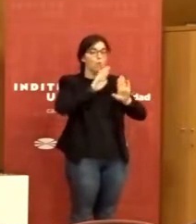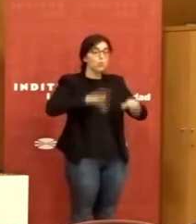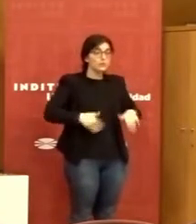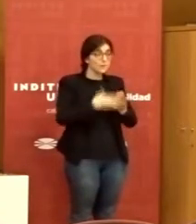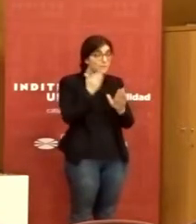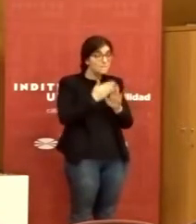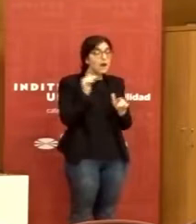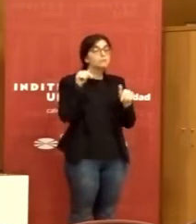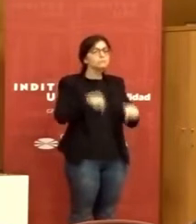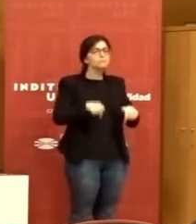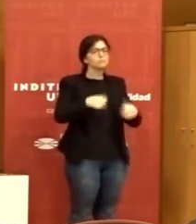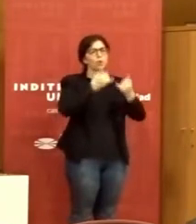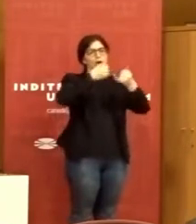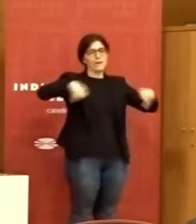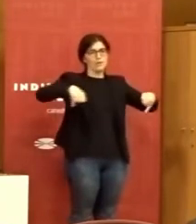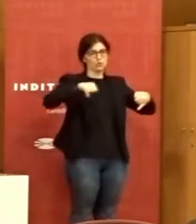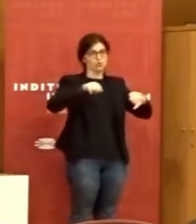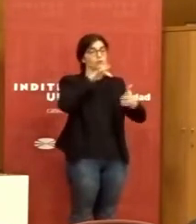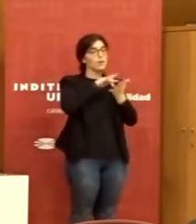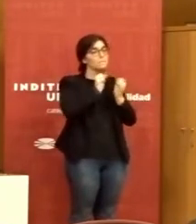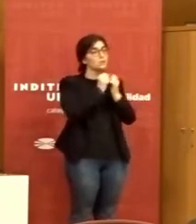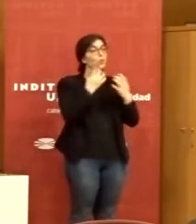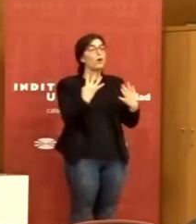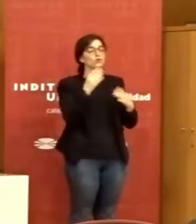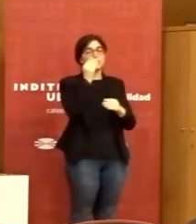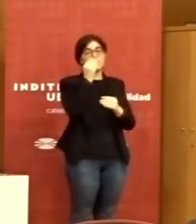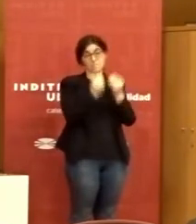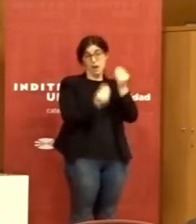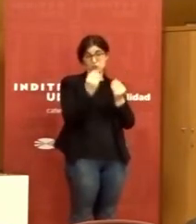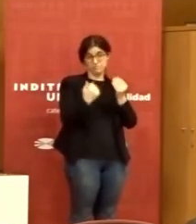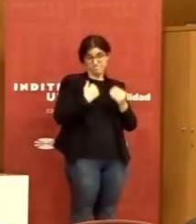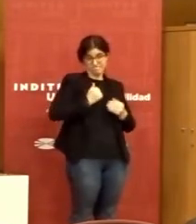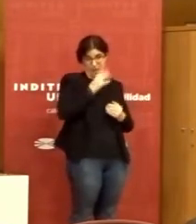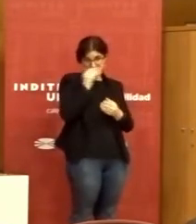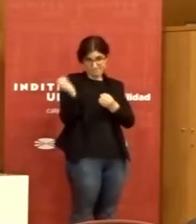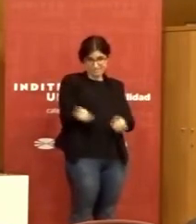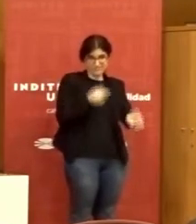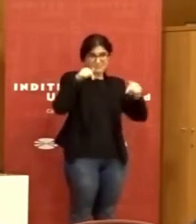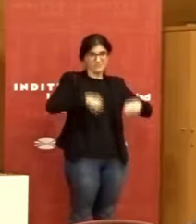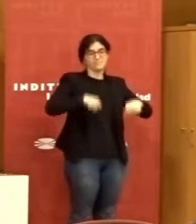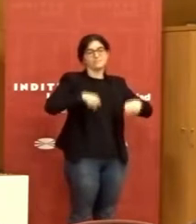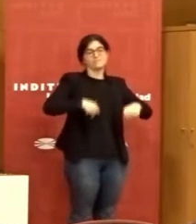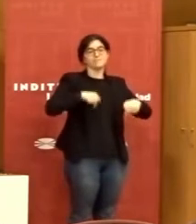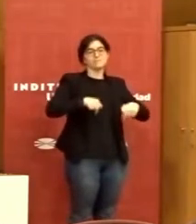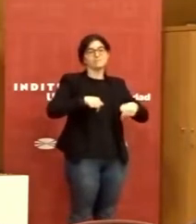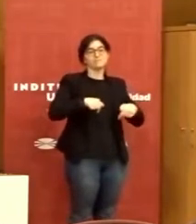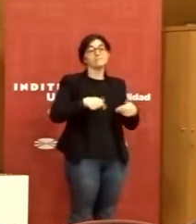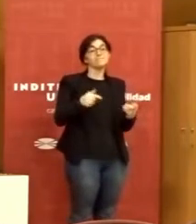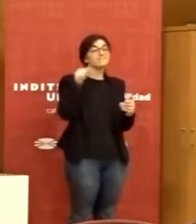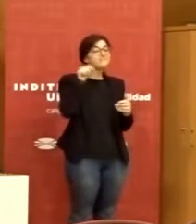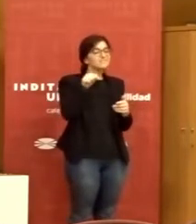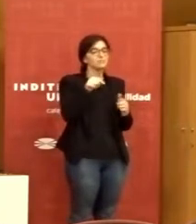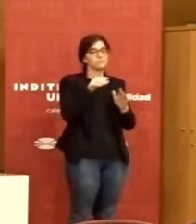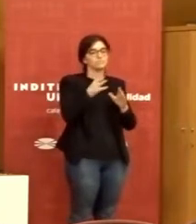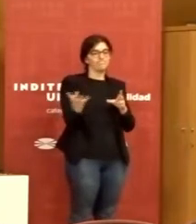tendremos un evento el 24 de mayo, aprovecho para invitaros a todos, que es el vector